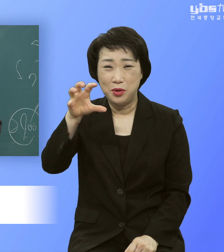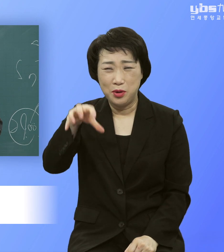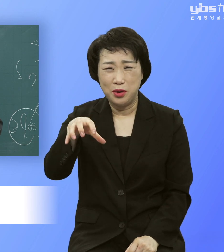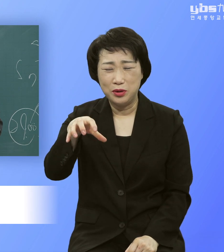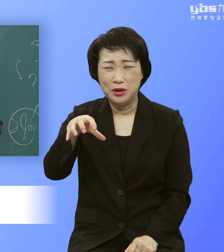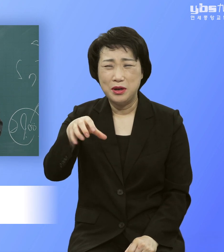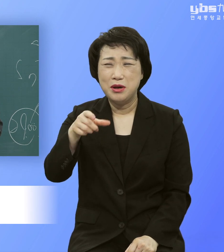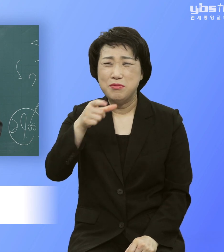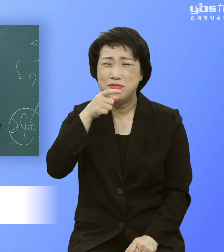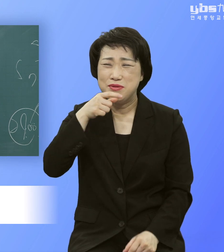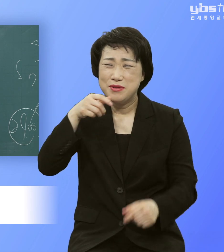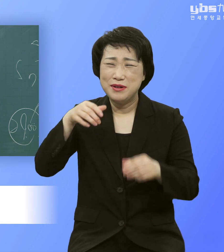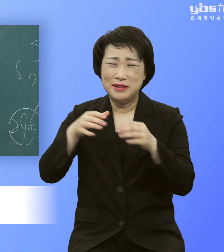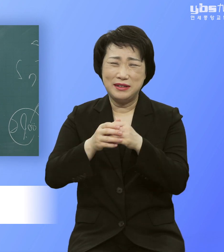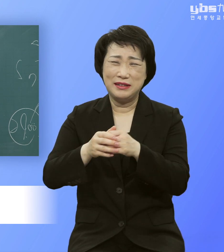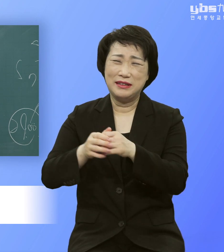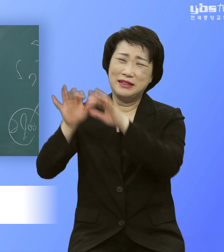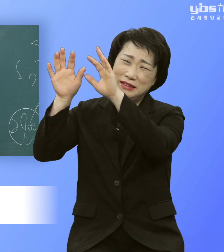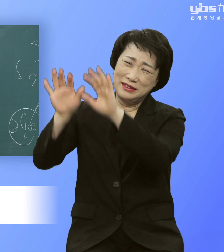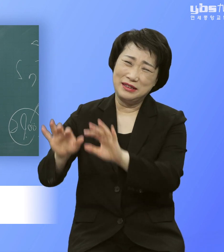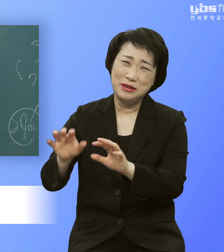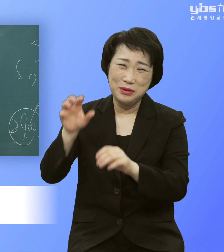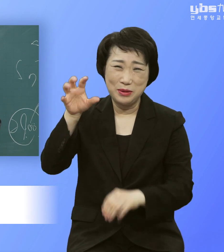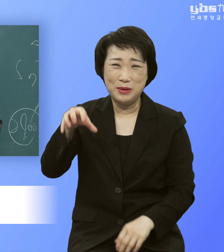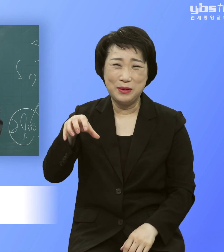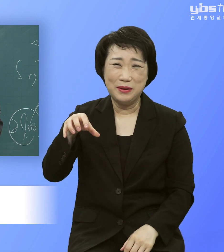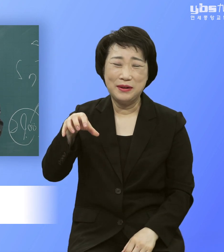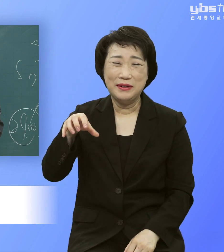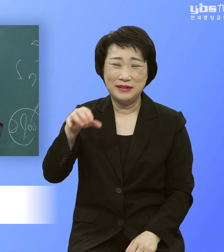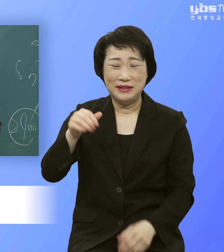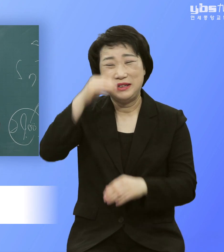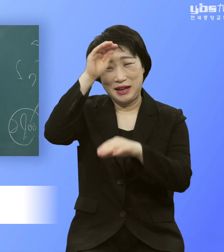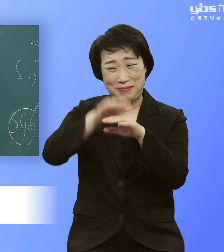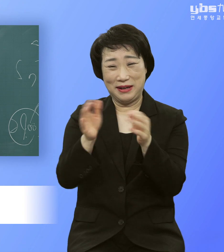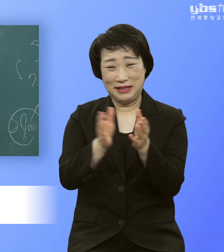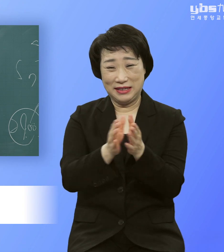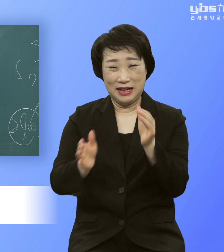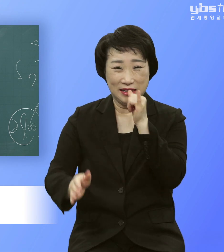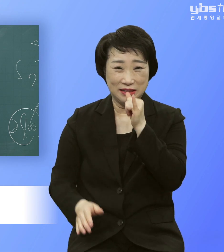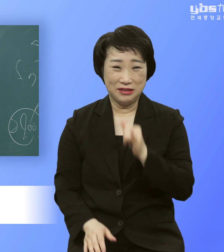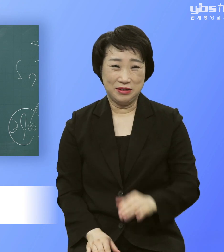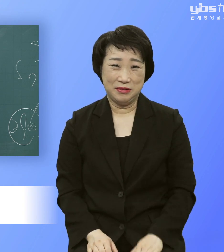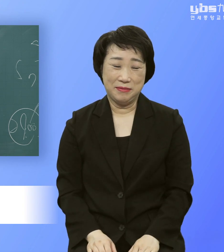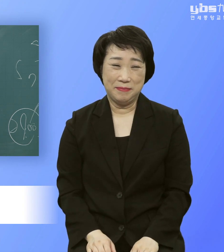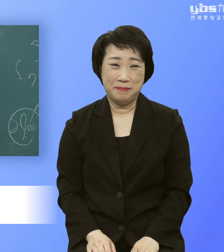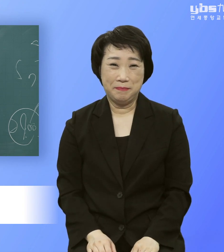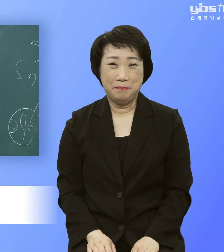지긋지긋하게 물 나는 그곳에서 예배를 시작했어요.